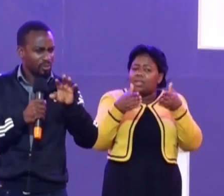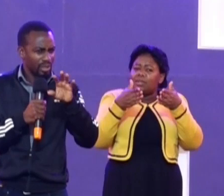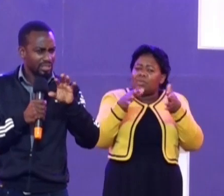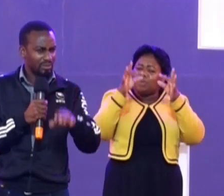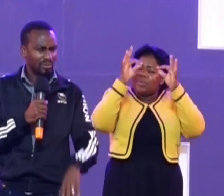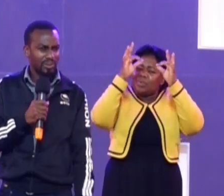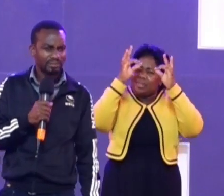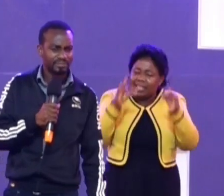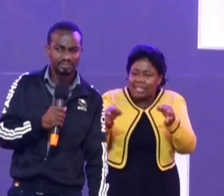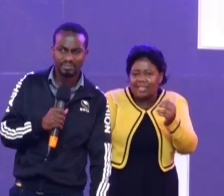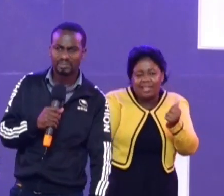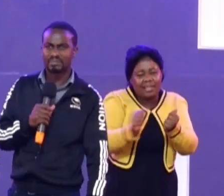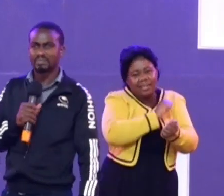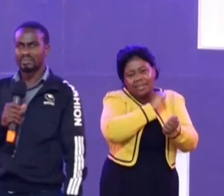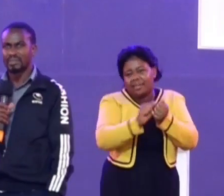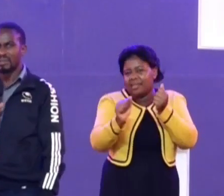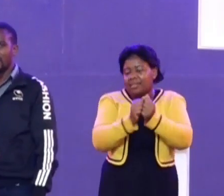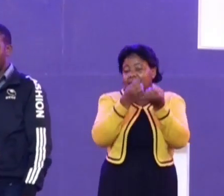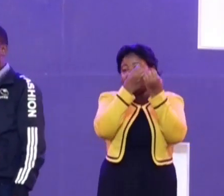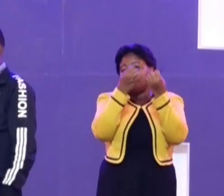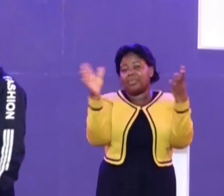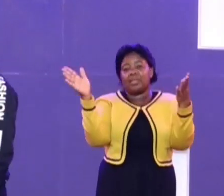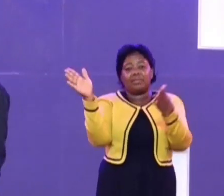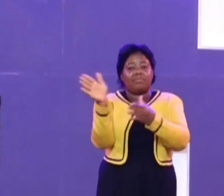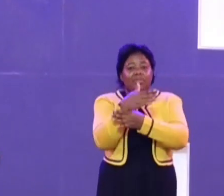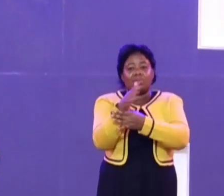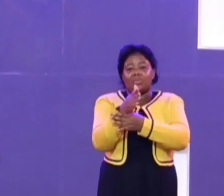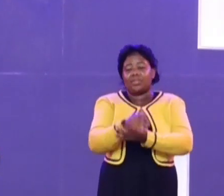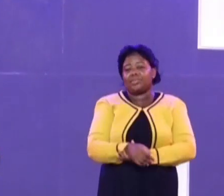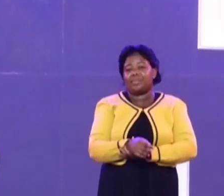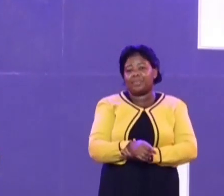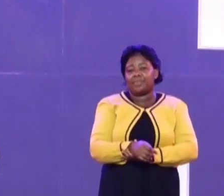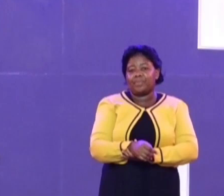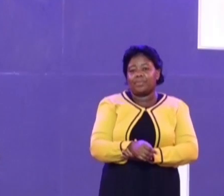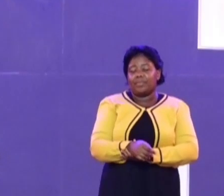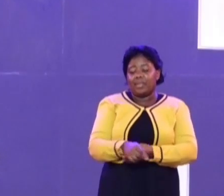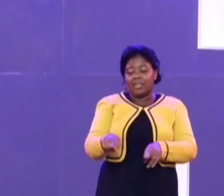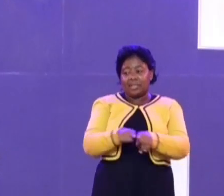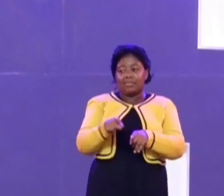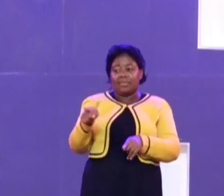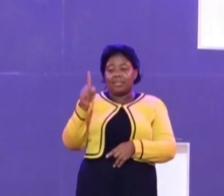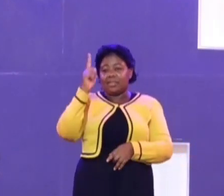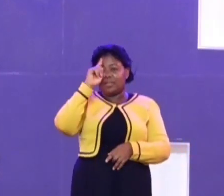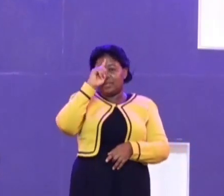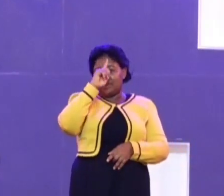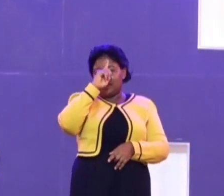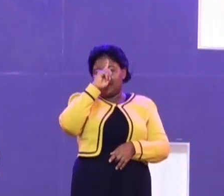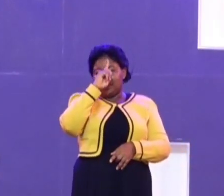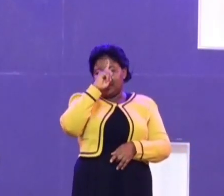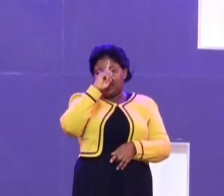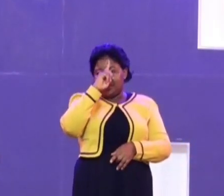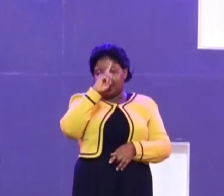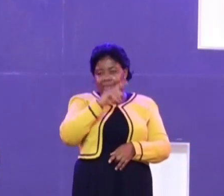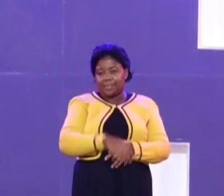bikubiye buwele zao. Such elements have crumbled down ministries. So, nono kabaka, mumutegede kabako yani rinyali